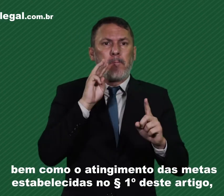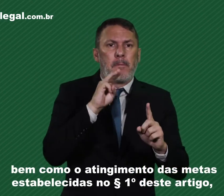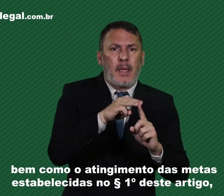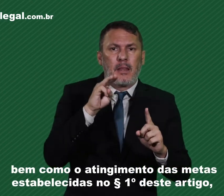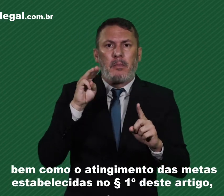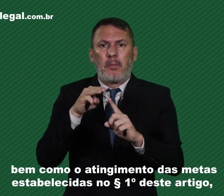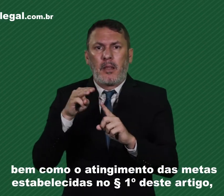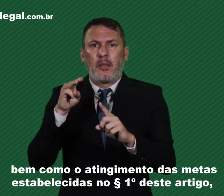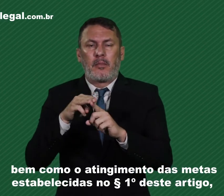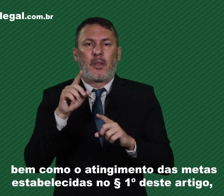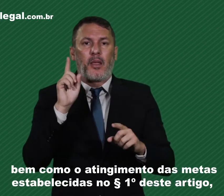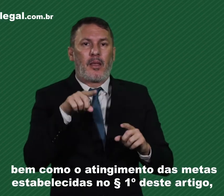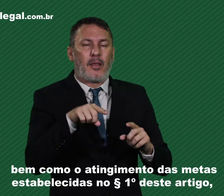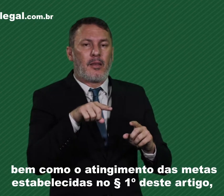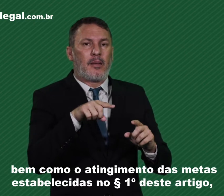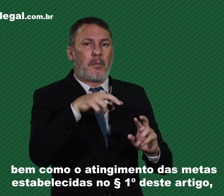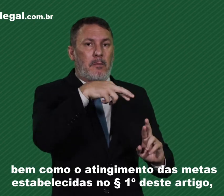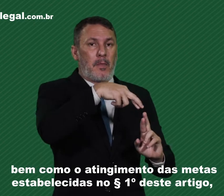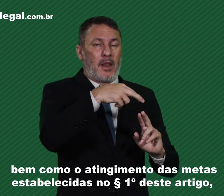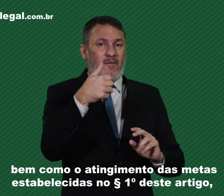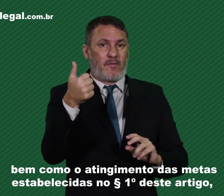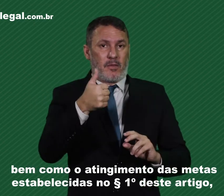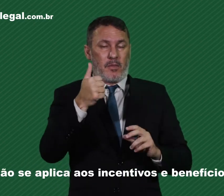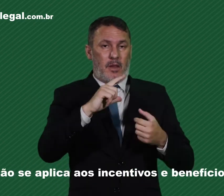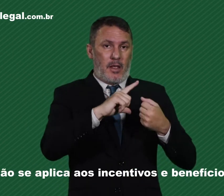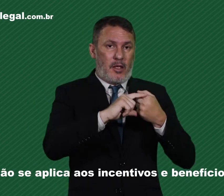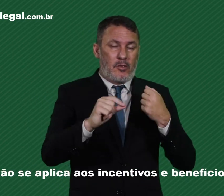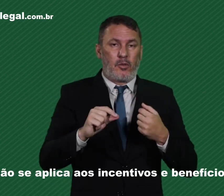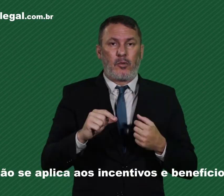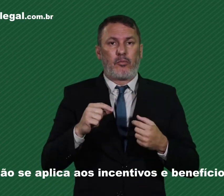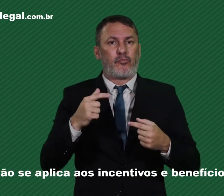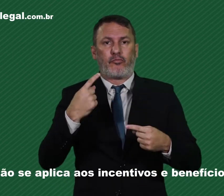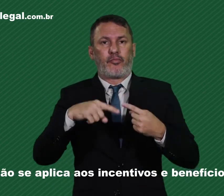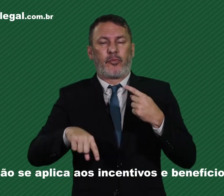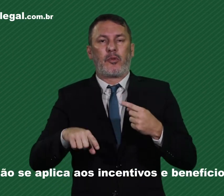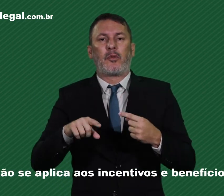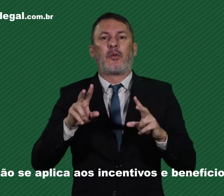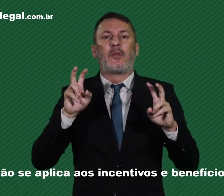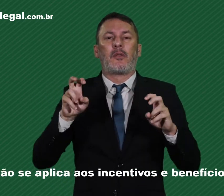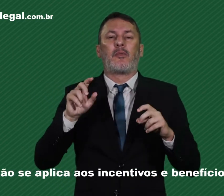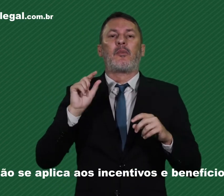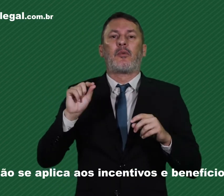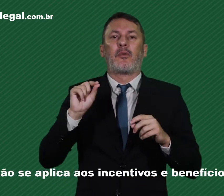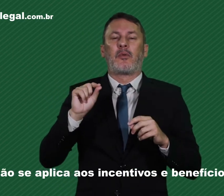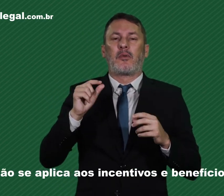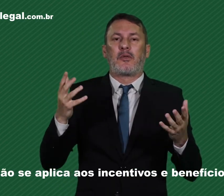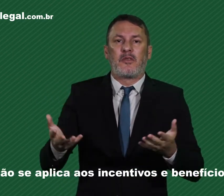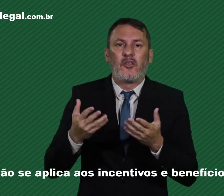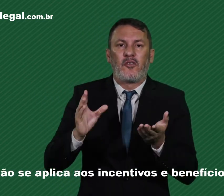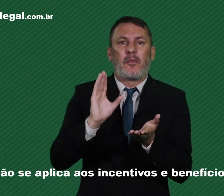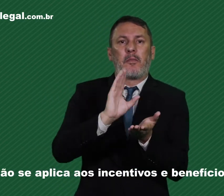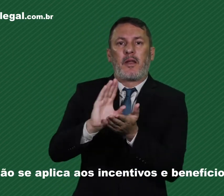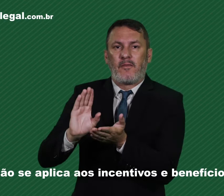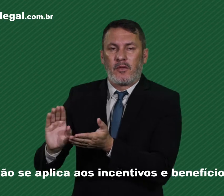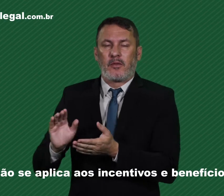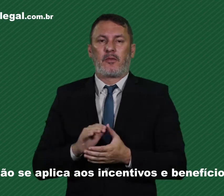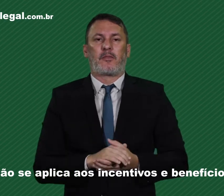metas estabelecidas no parágrafo 1º deste artigo não se aplica aos incentivos e benefícios: